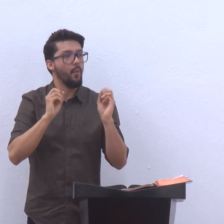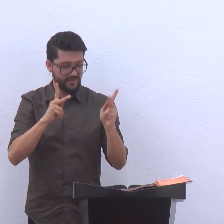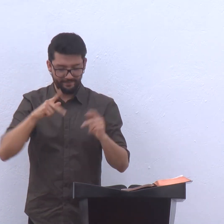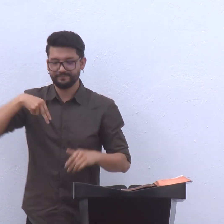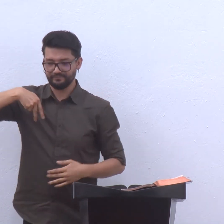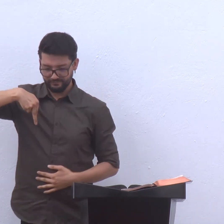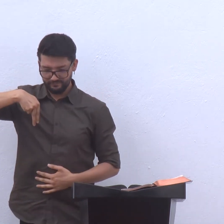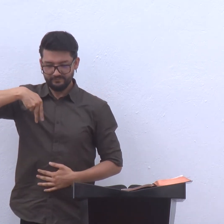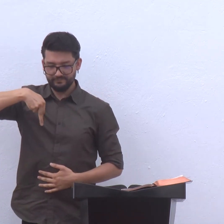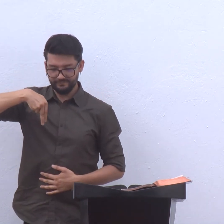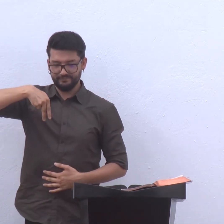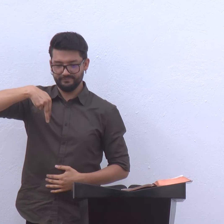codos